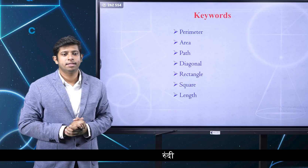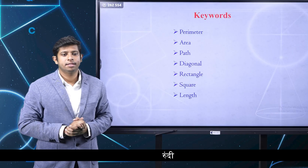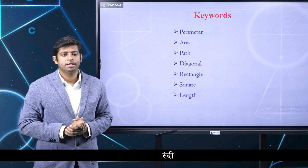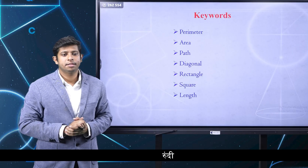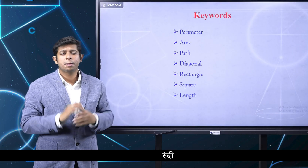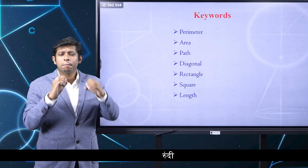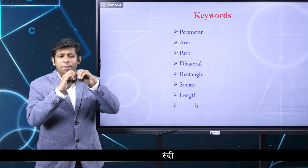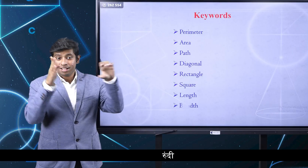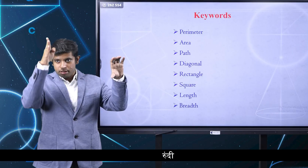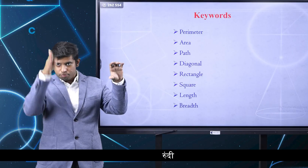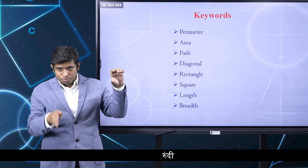रुंदी।